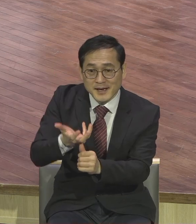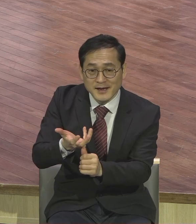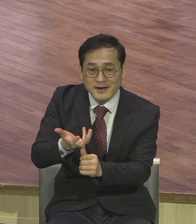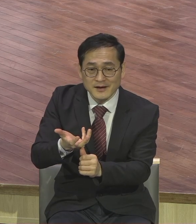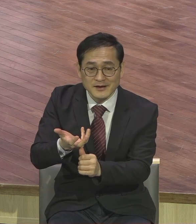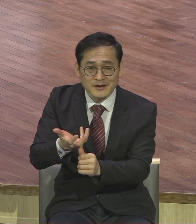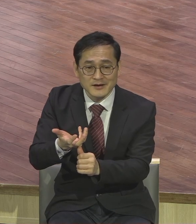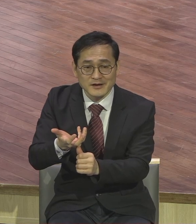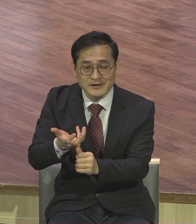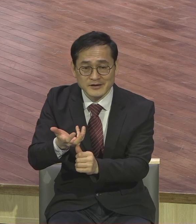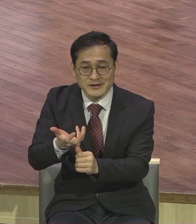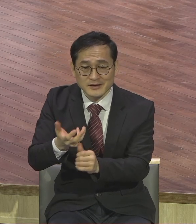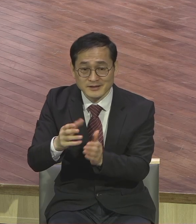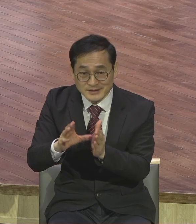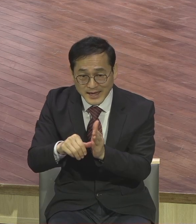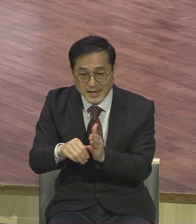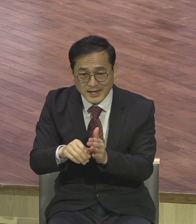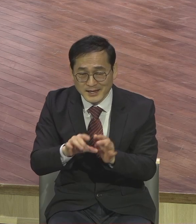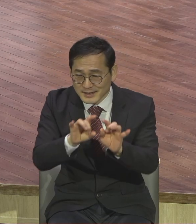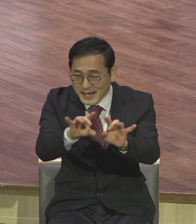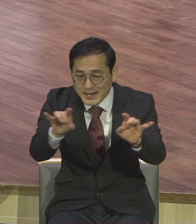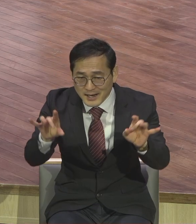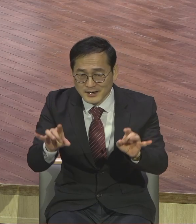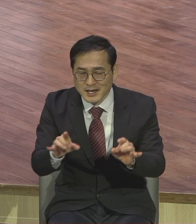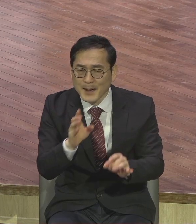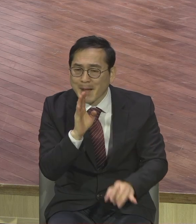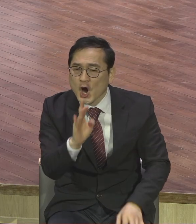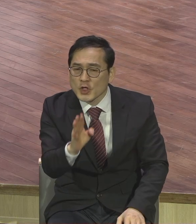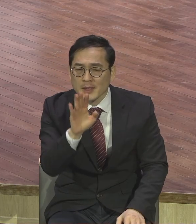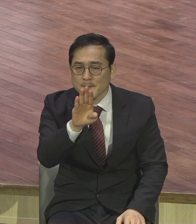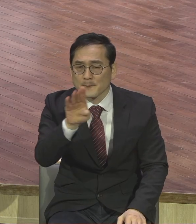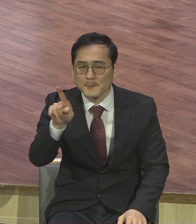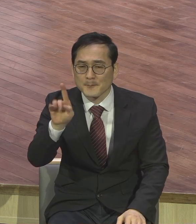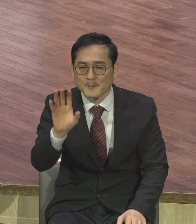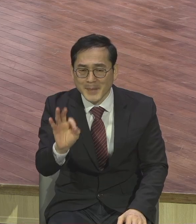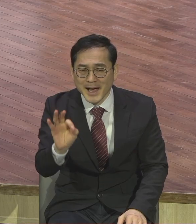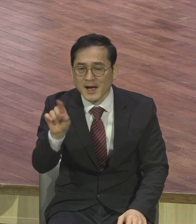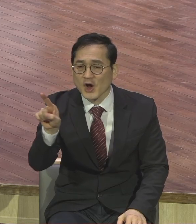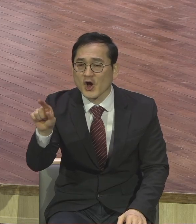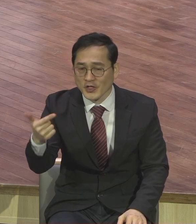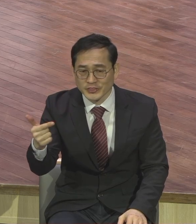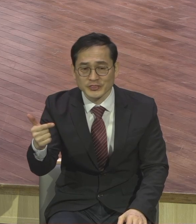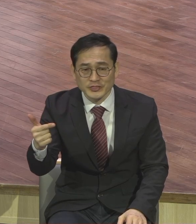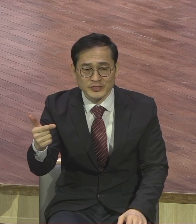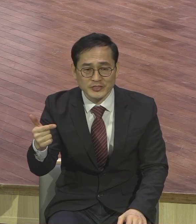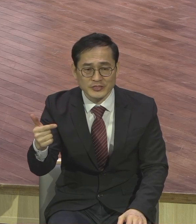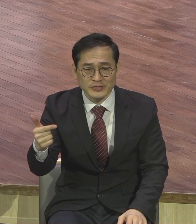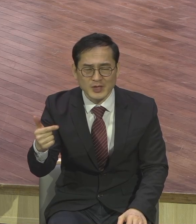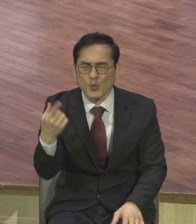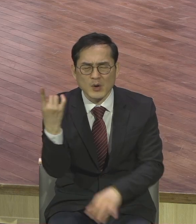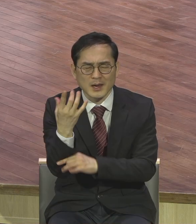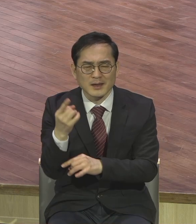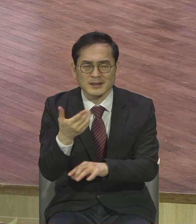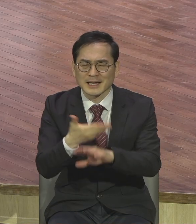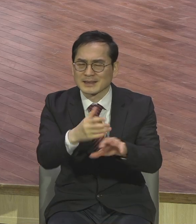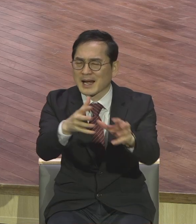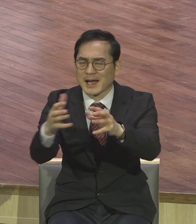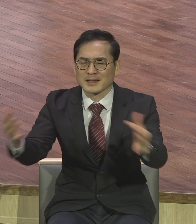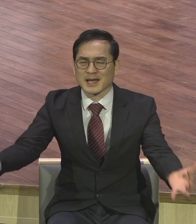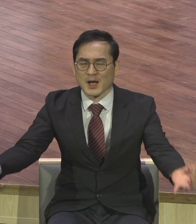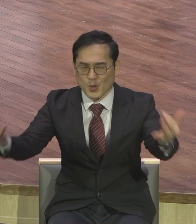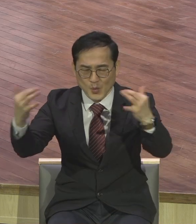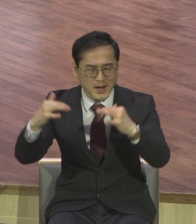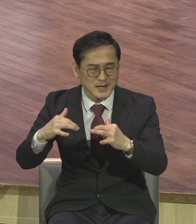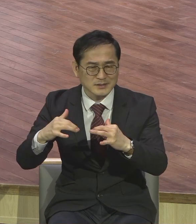임해서 그 각 나라별로 그때는 디아스포라들이라 명절이기 때문에 다 그렇게